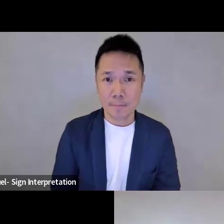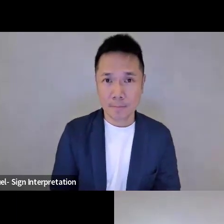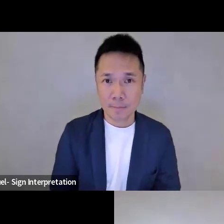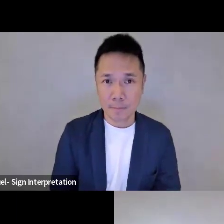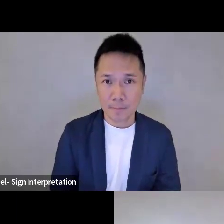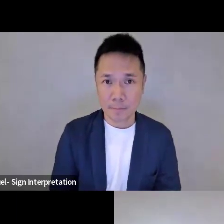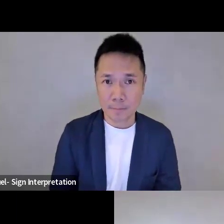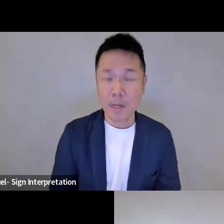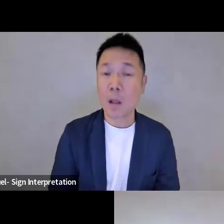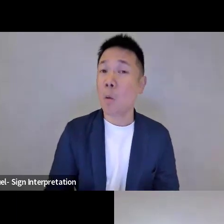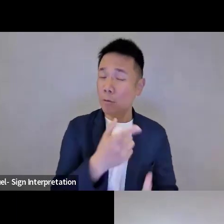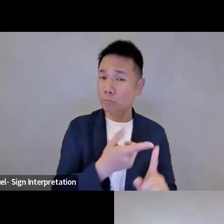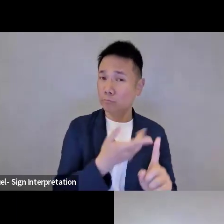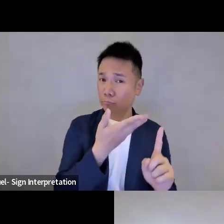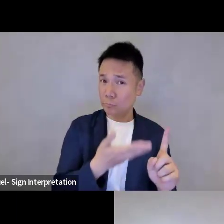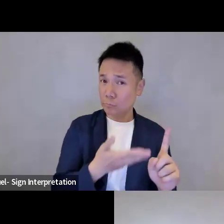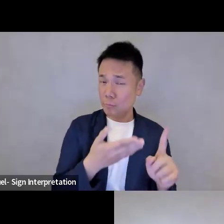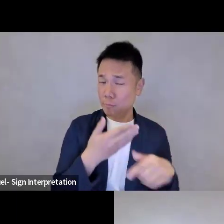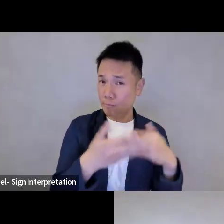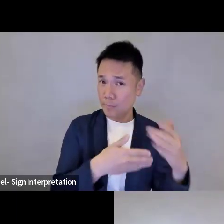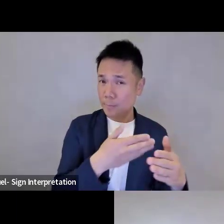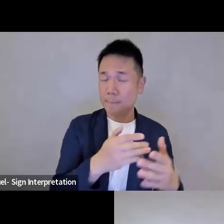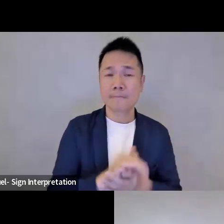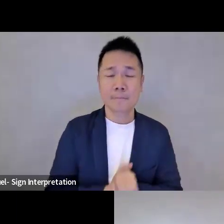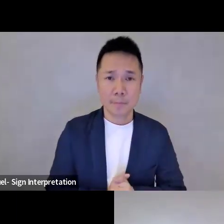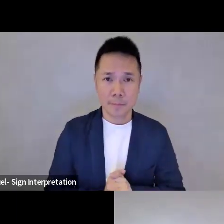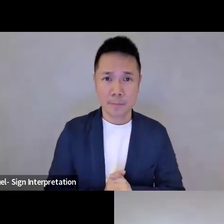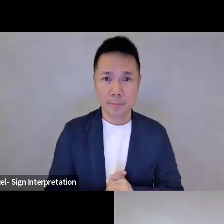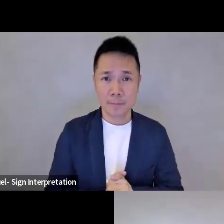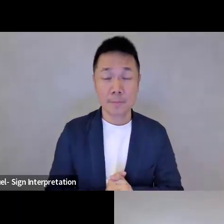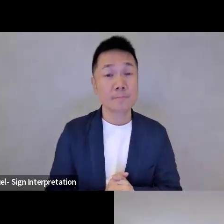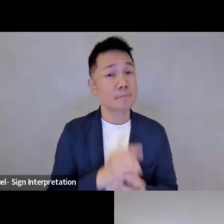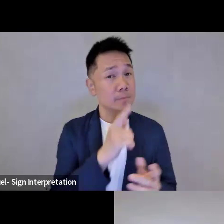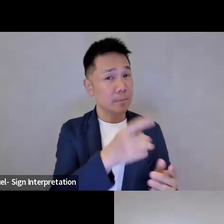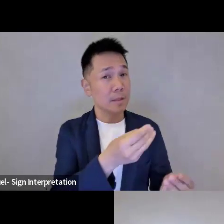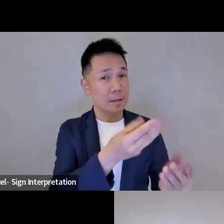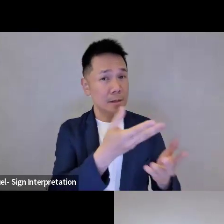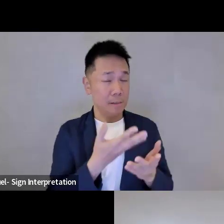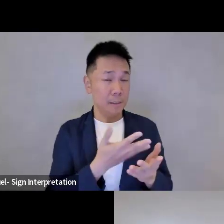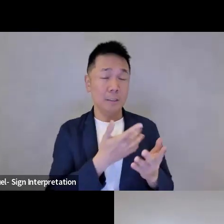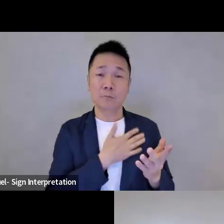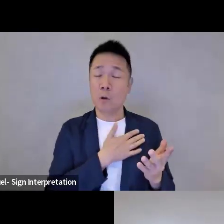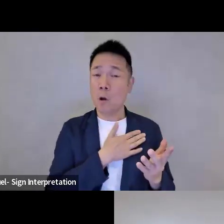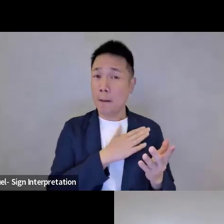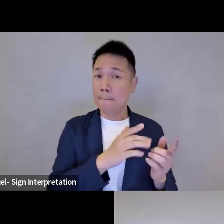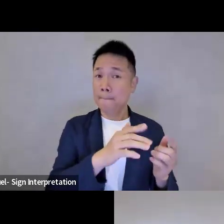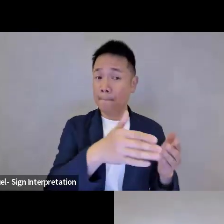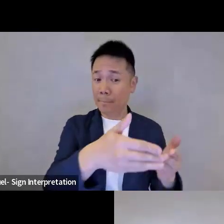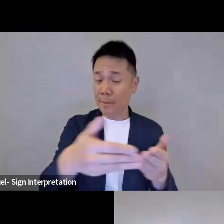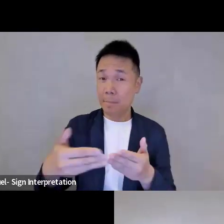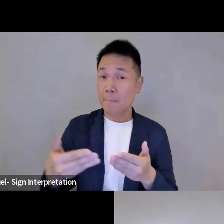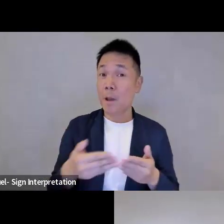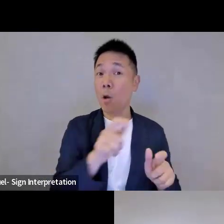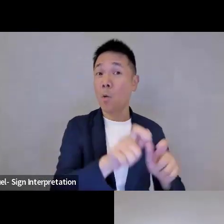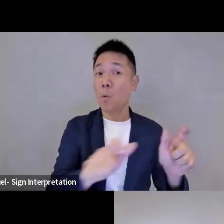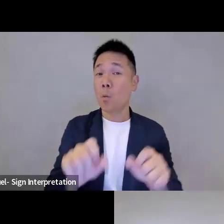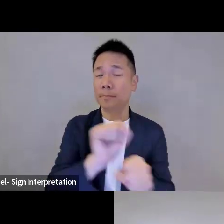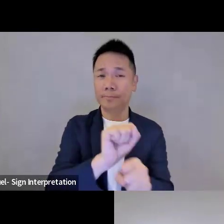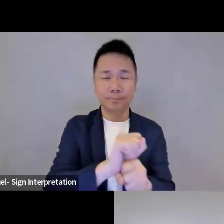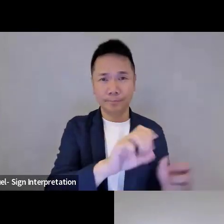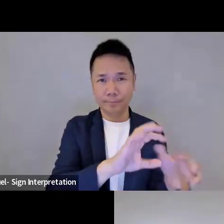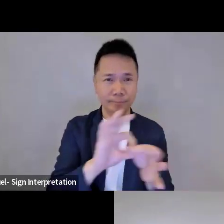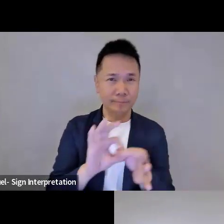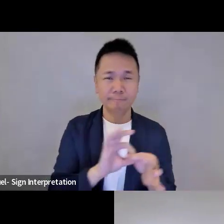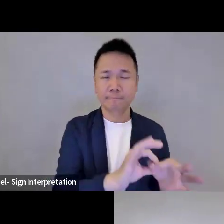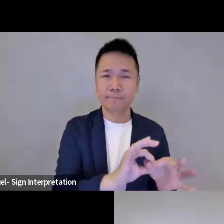他对我来言呢，他是一个非常值得人敬爱的